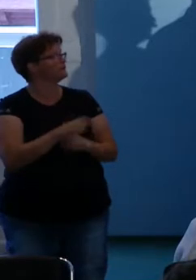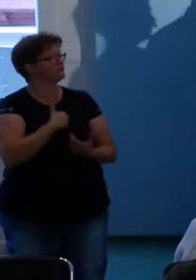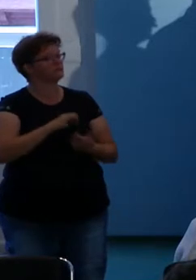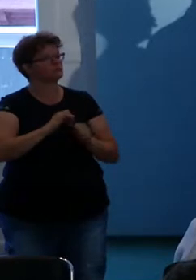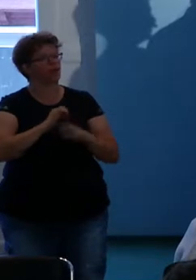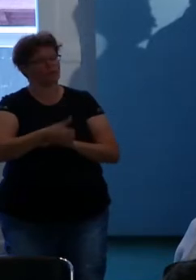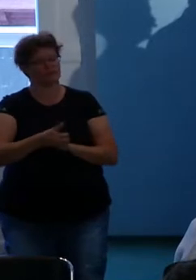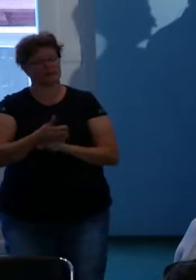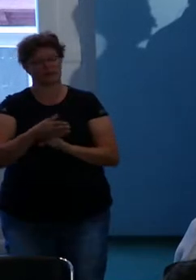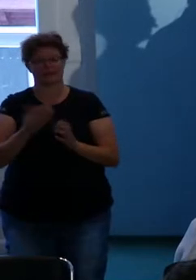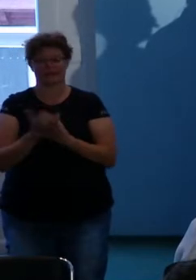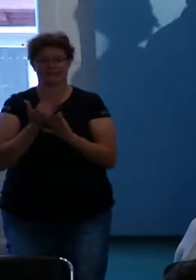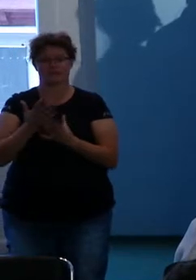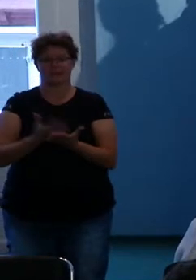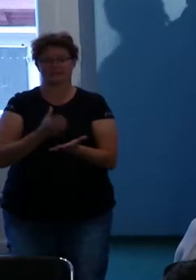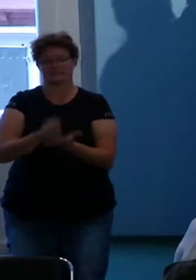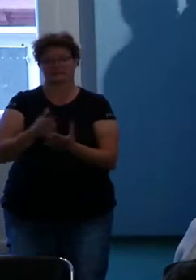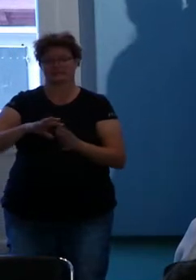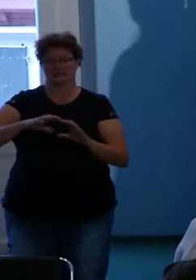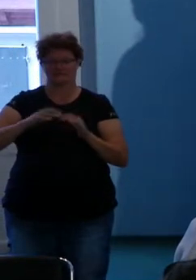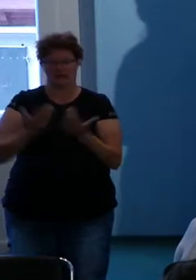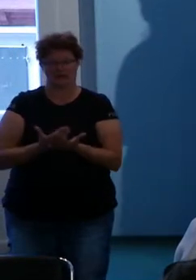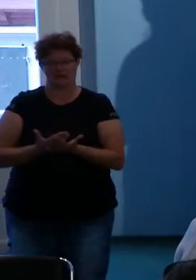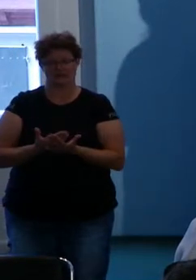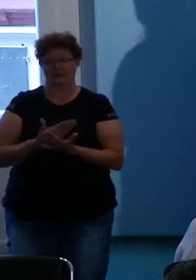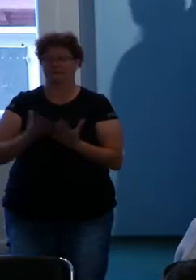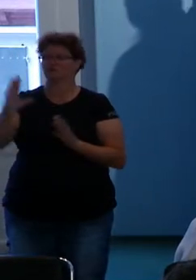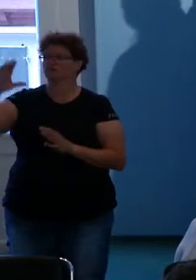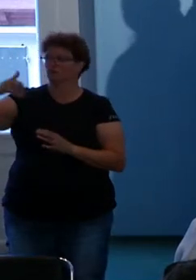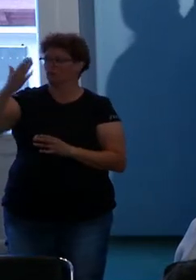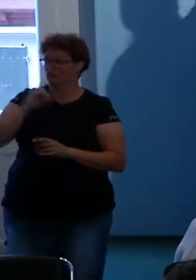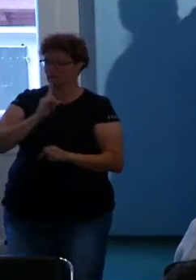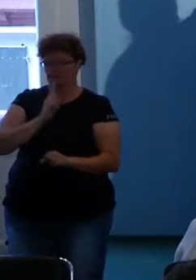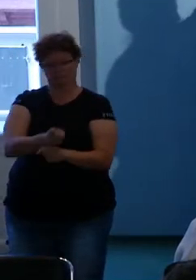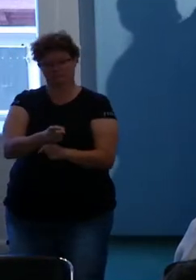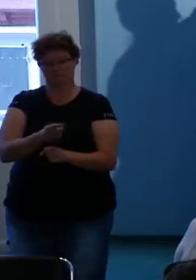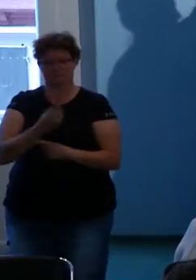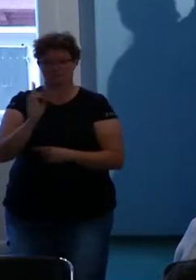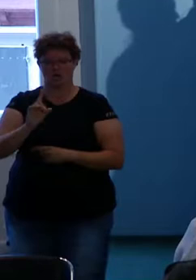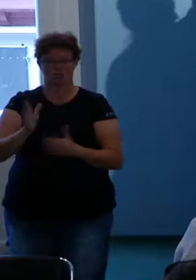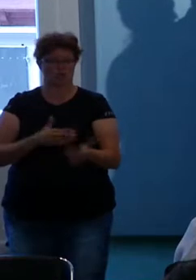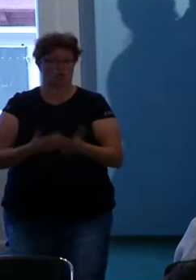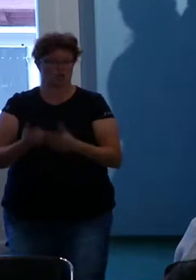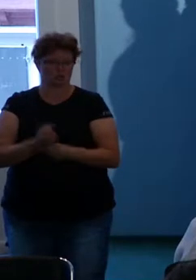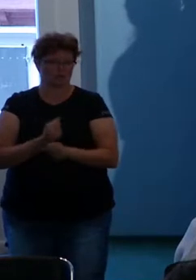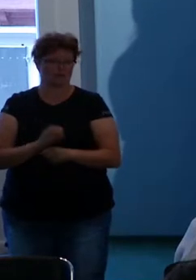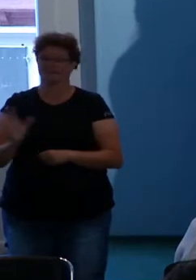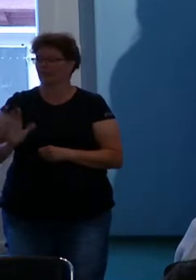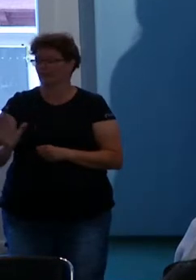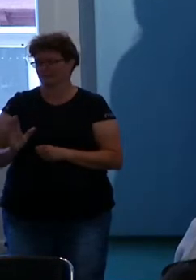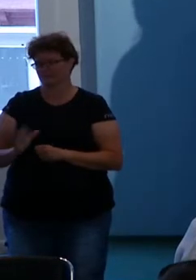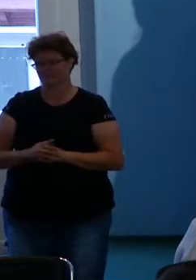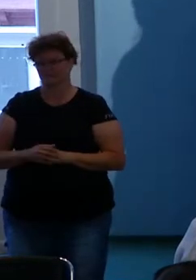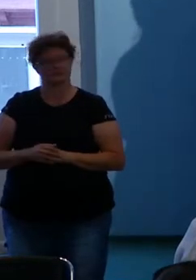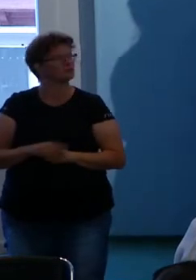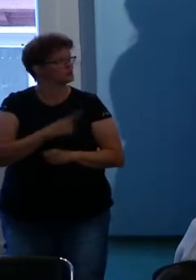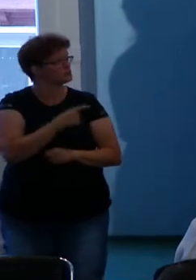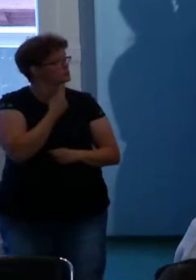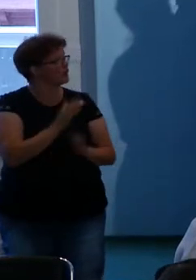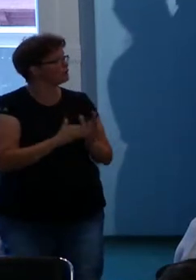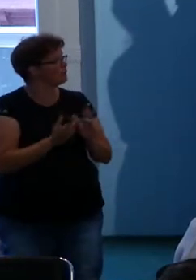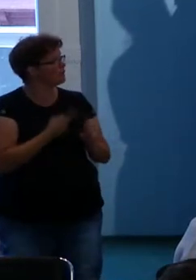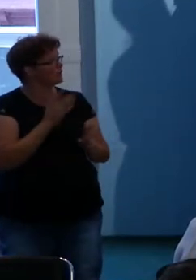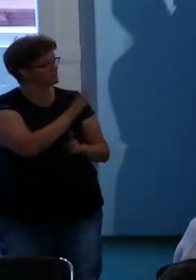överens inom ramen för landstingsvärlden. Ja, det blir ett stort problem. Det är ju inte så att staten kan peka ut vad det ska göras. Det var inne på inledningsvis en av